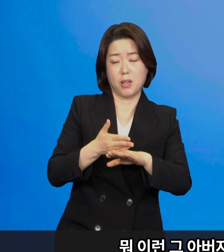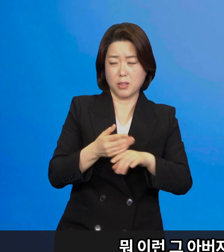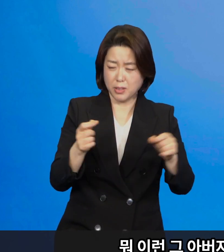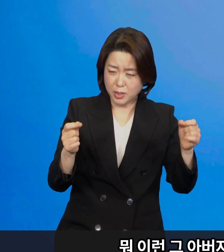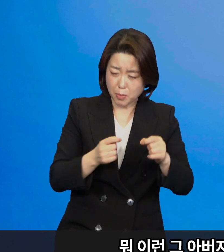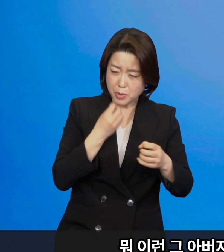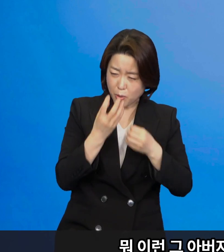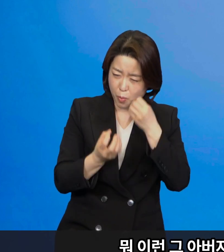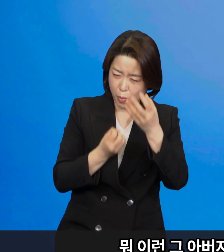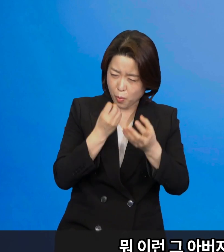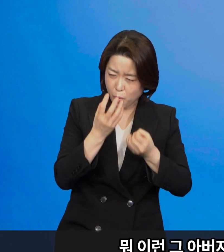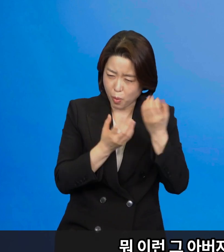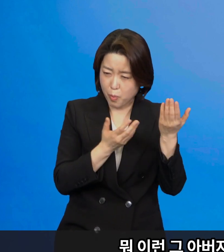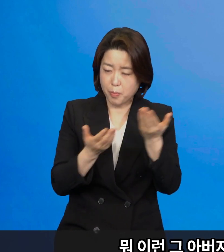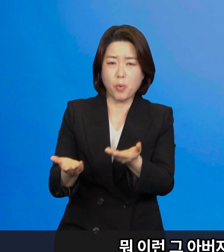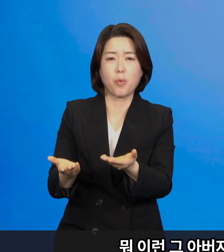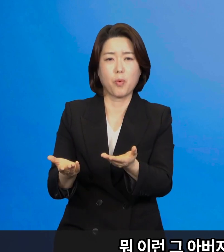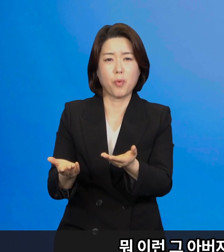아버지의 고백이 있었어요.